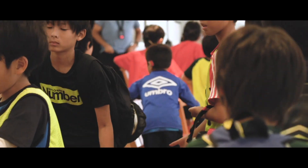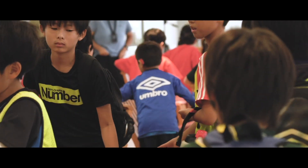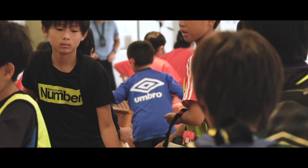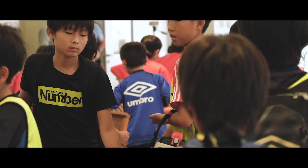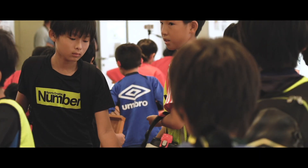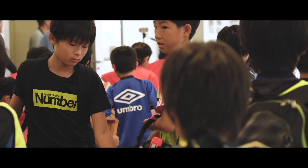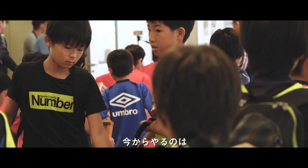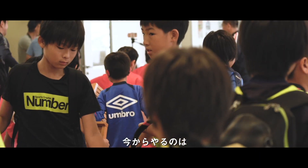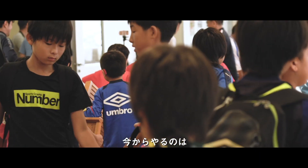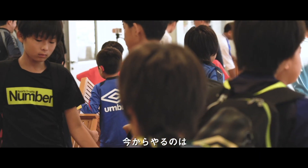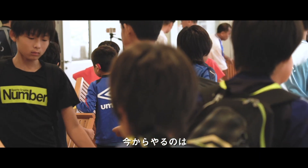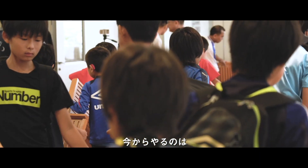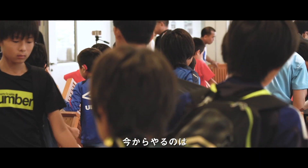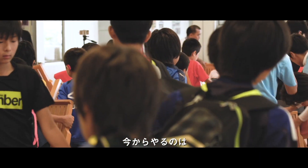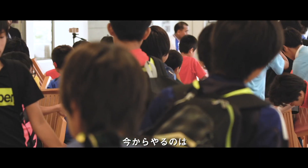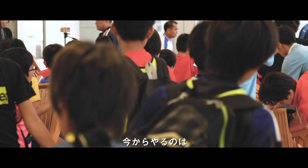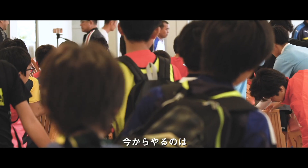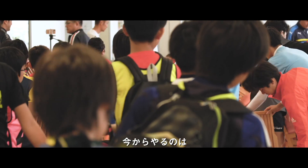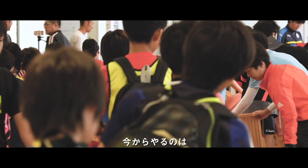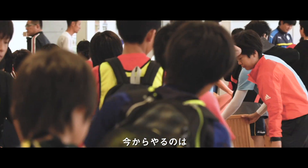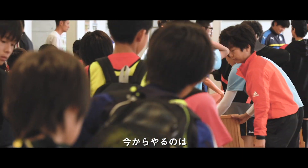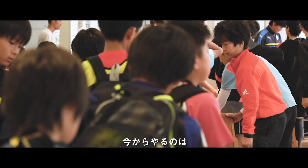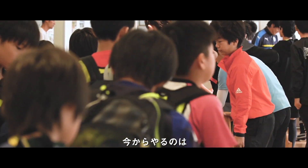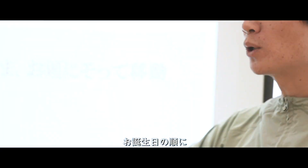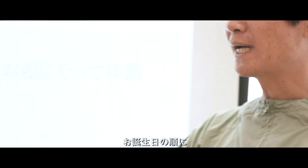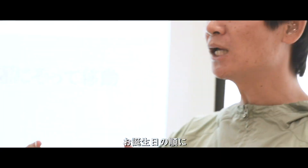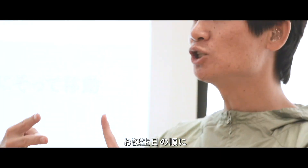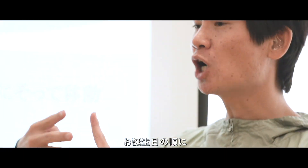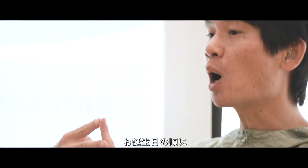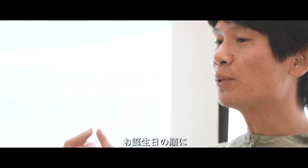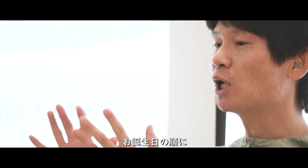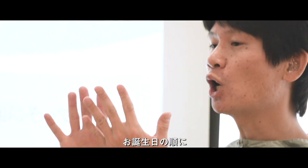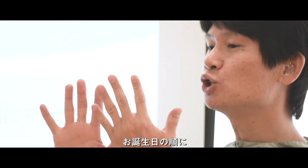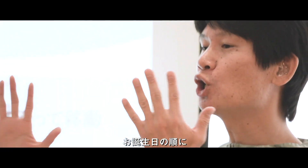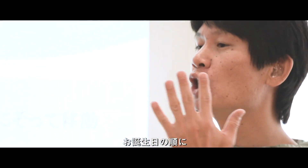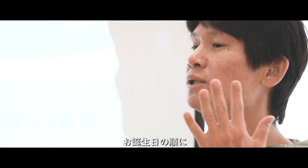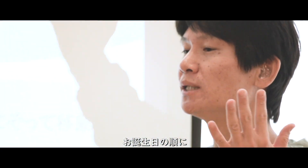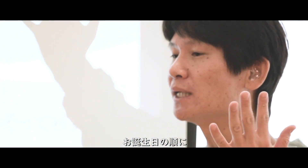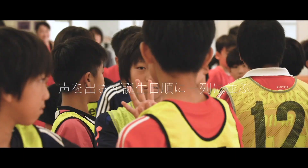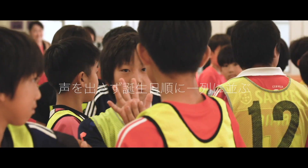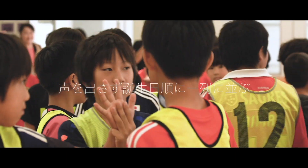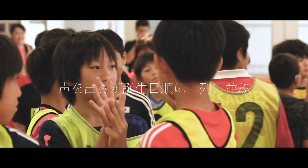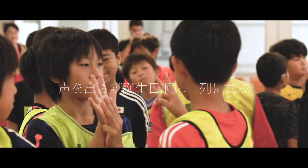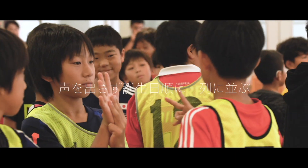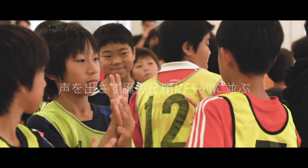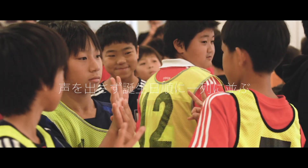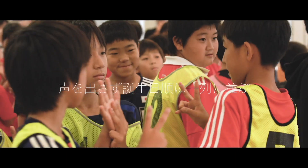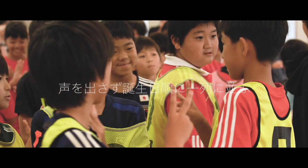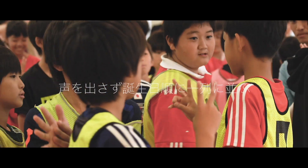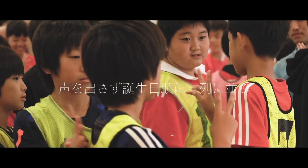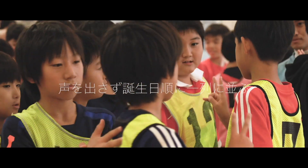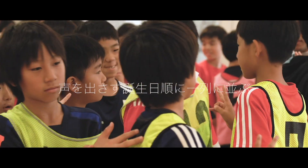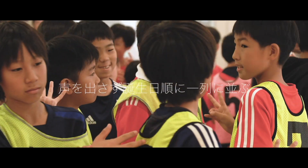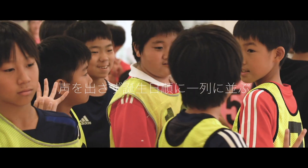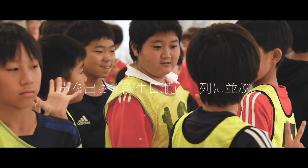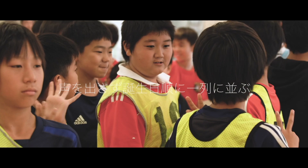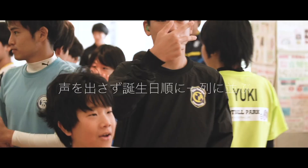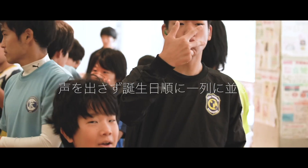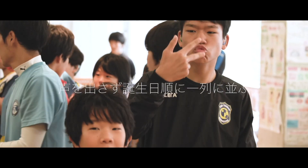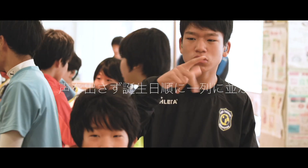じゃあ今からやるのは、お誕生日の順に、ここから1月、あ